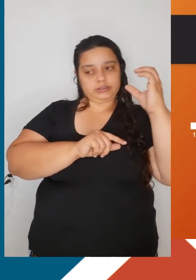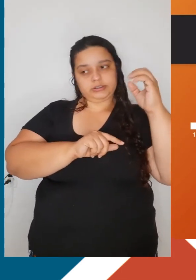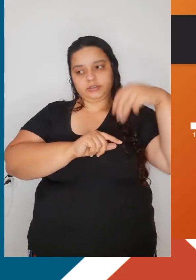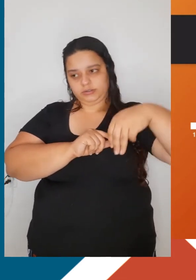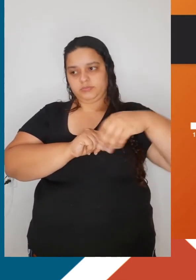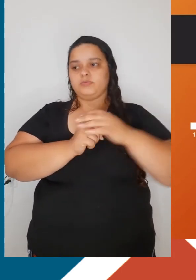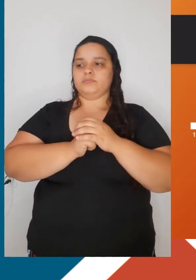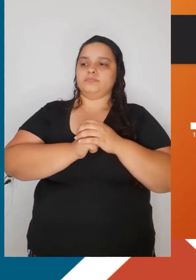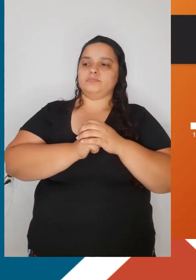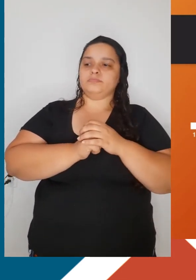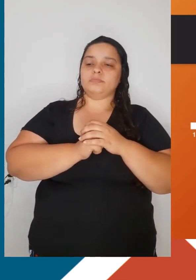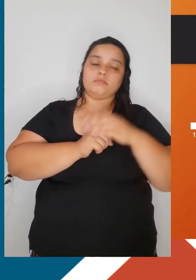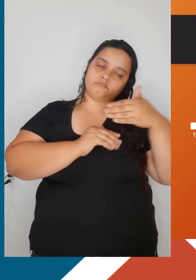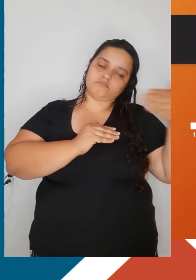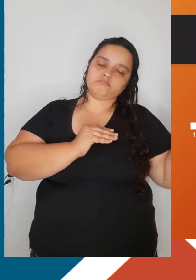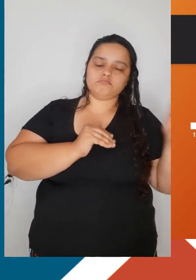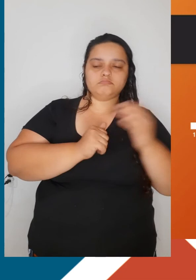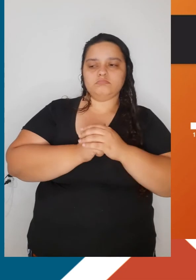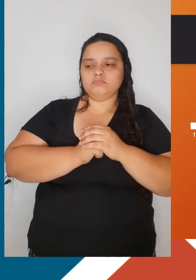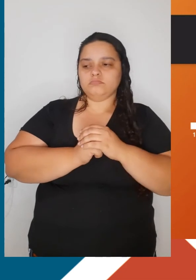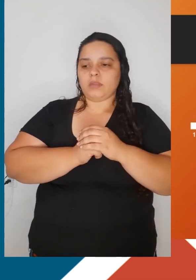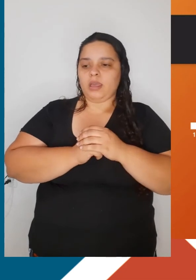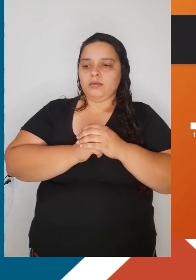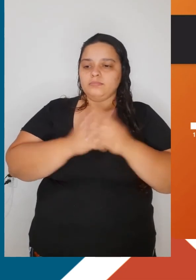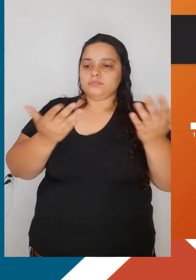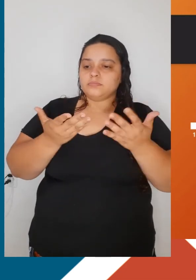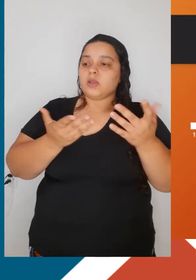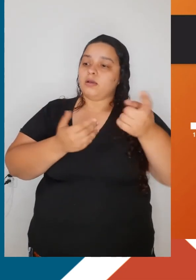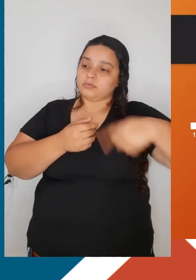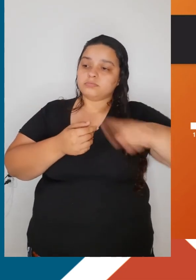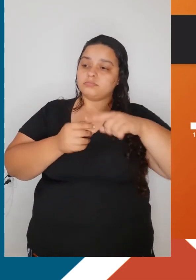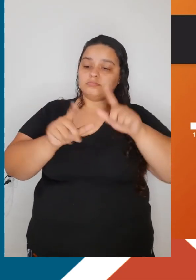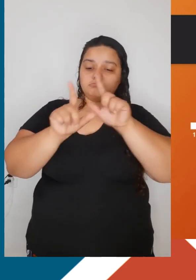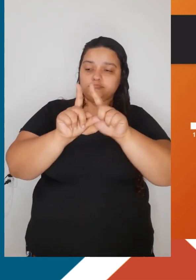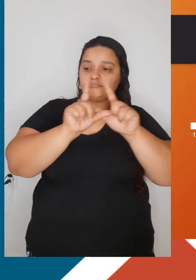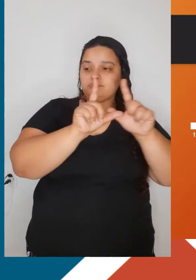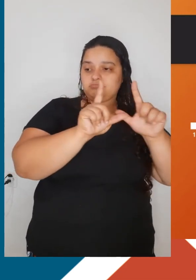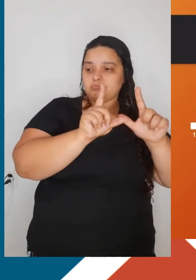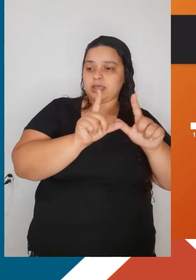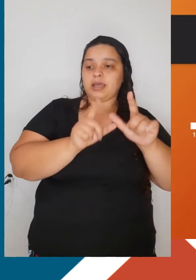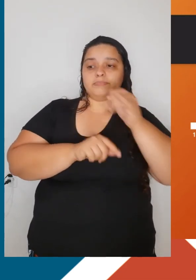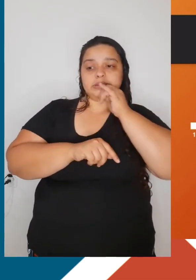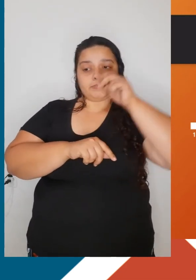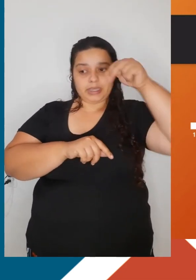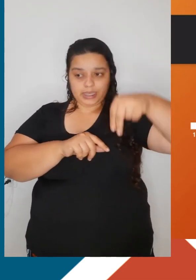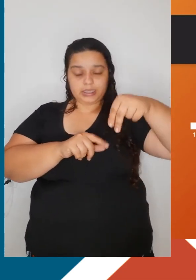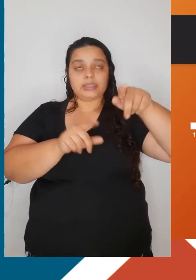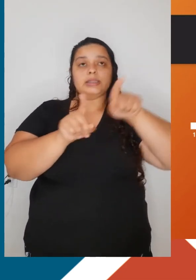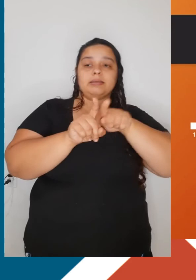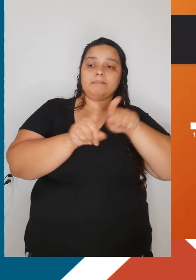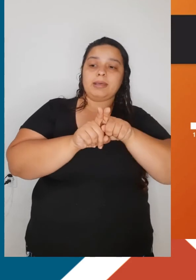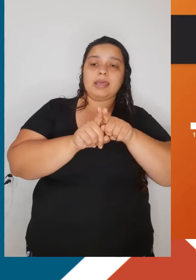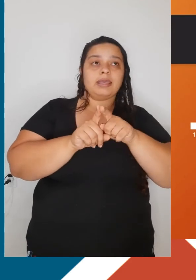2 possui lado 2 cm, e assim por diante. Dessa forma, a área do quadrado que ocupa a posição n